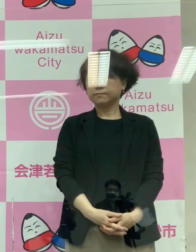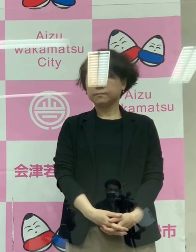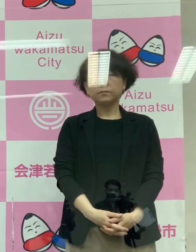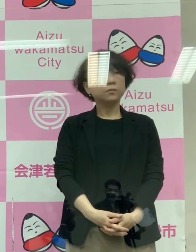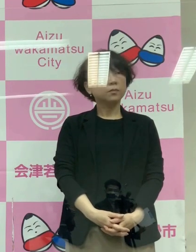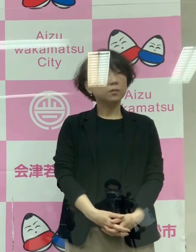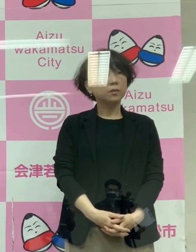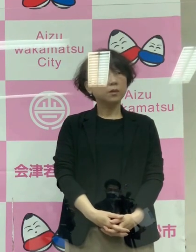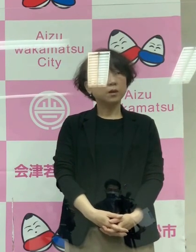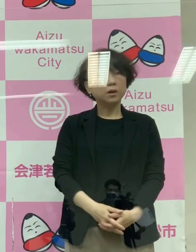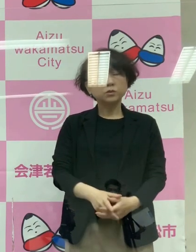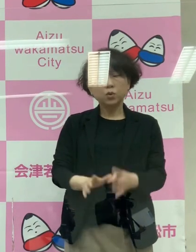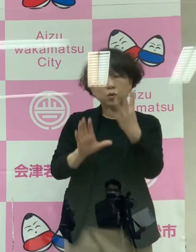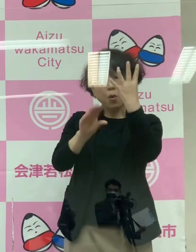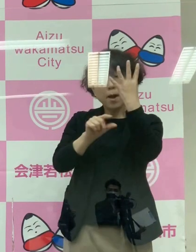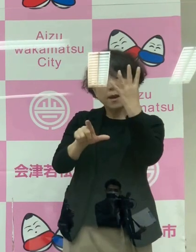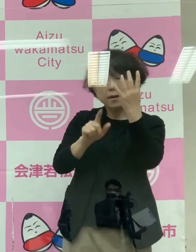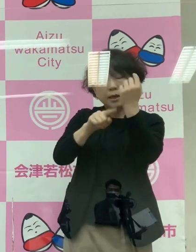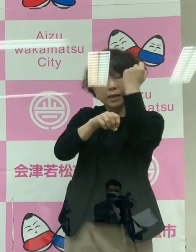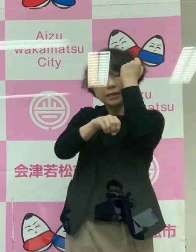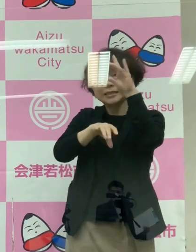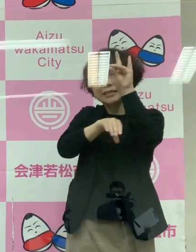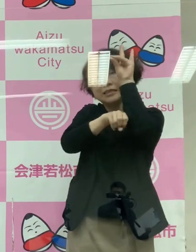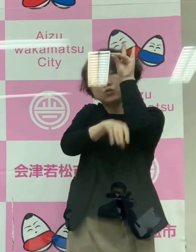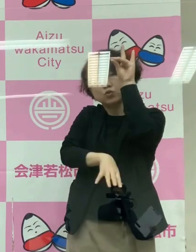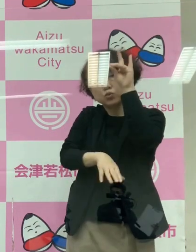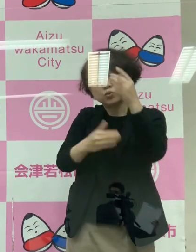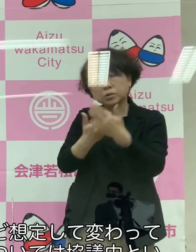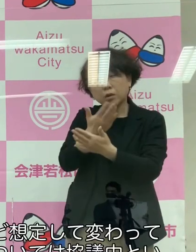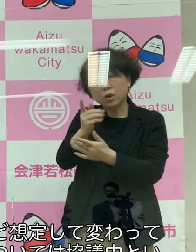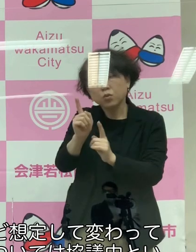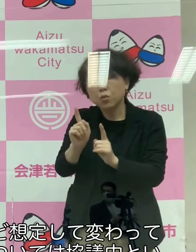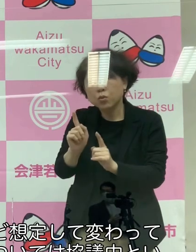それが基準だとか、お金ですか？